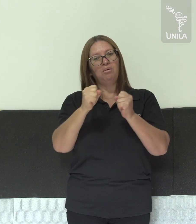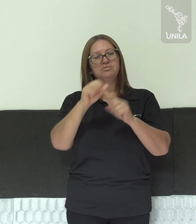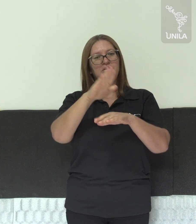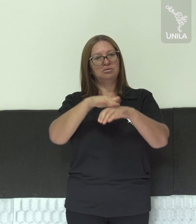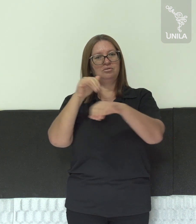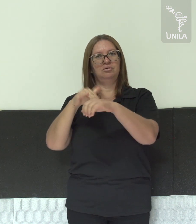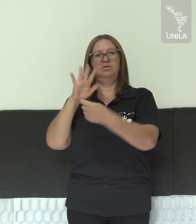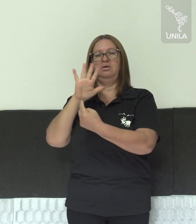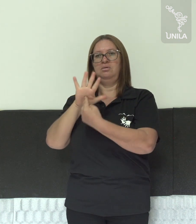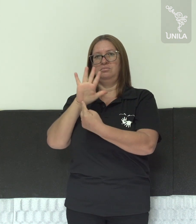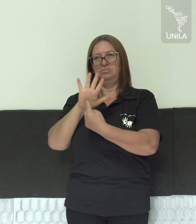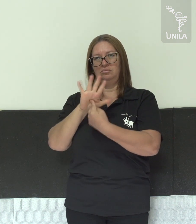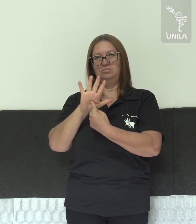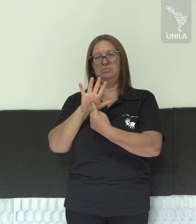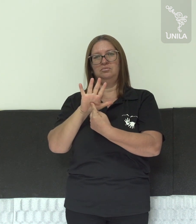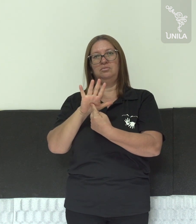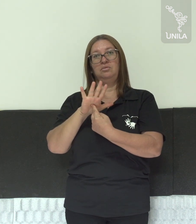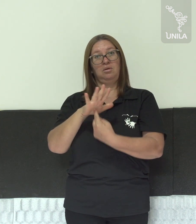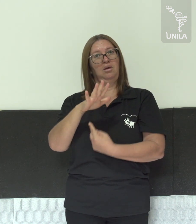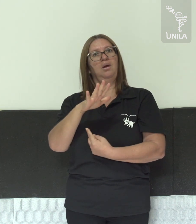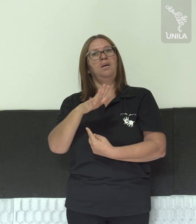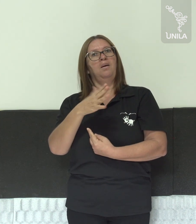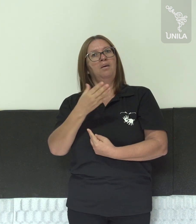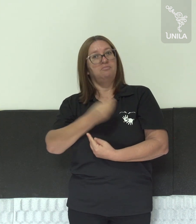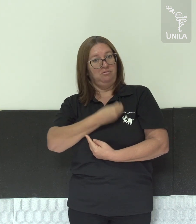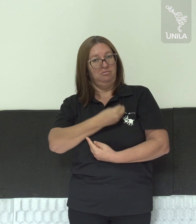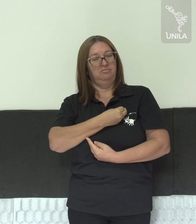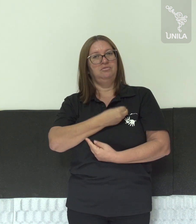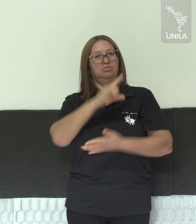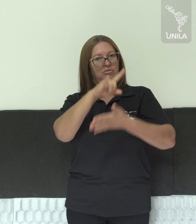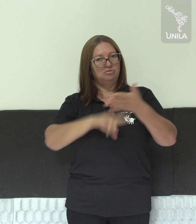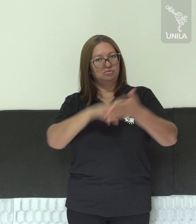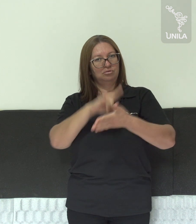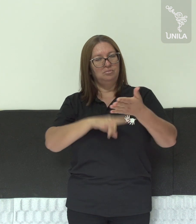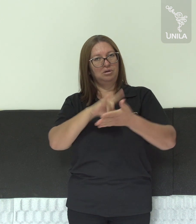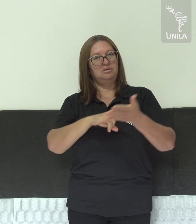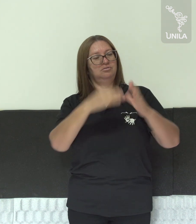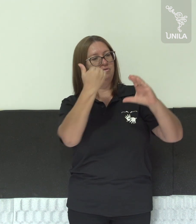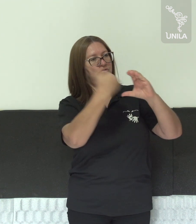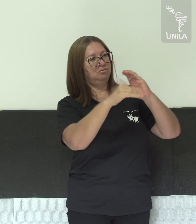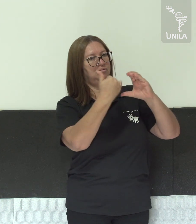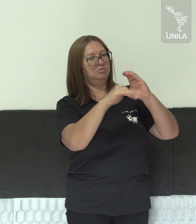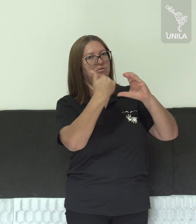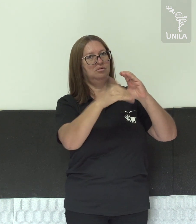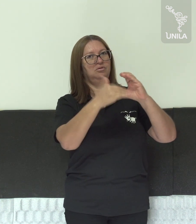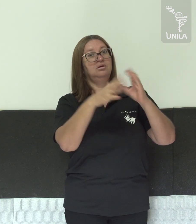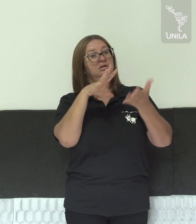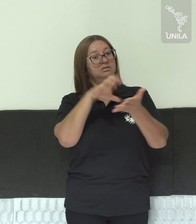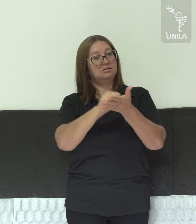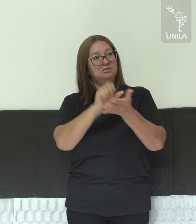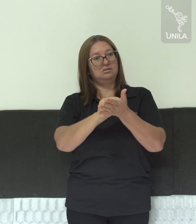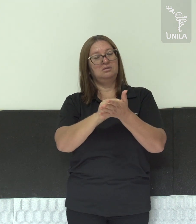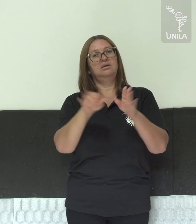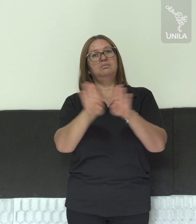a apresentar de forma presencial as documentações enviadas referentes às inscrições e